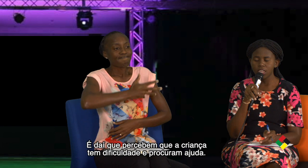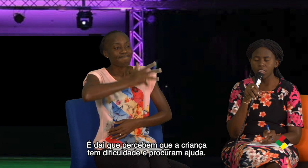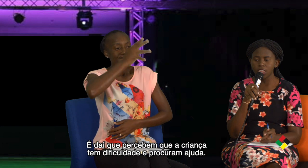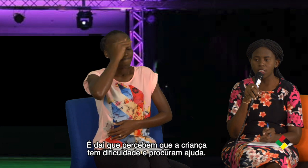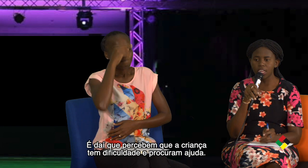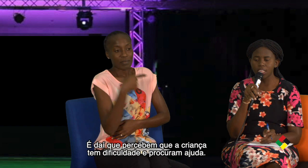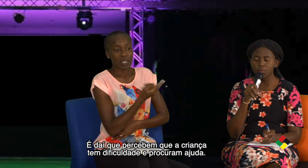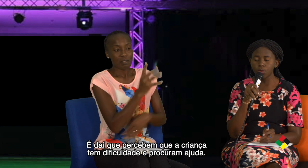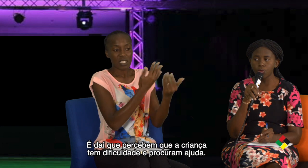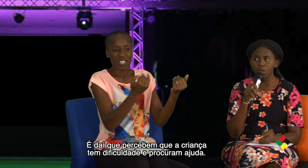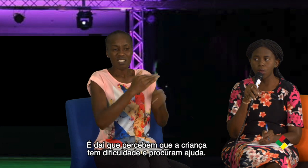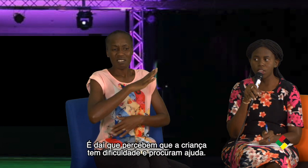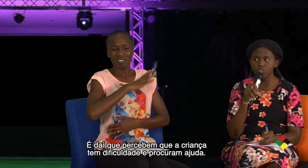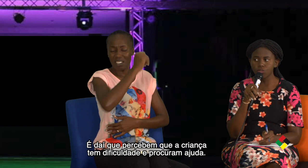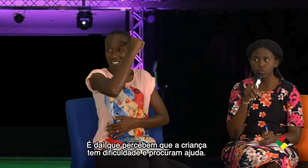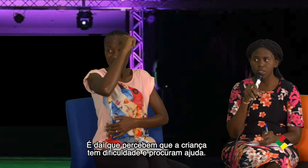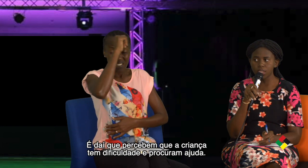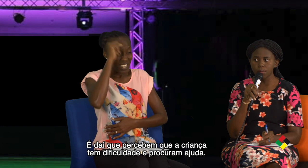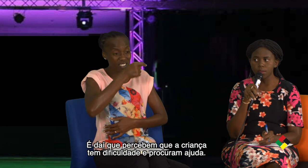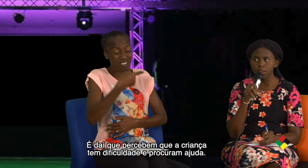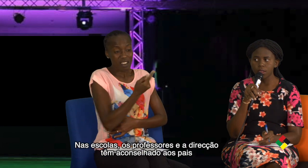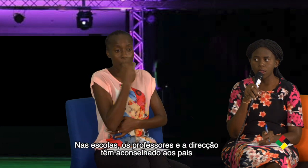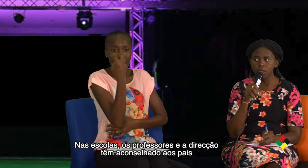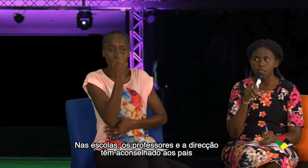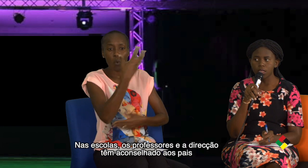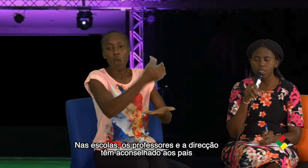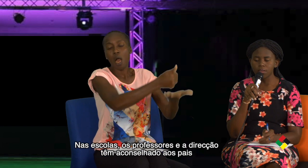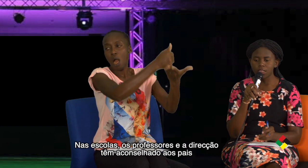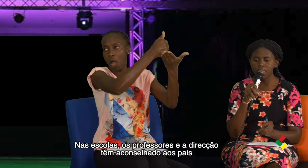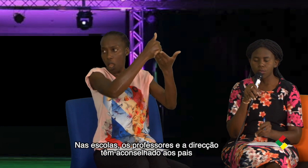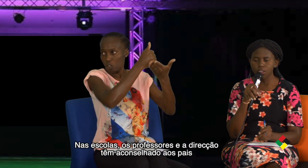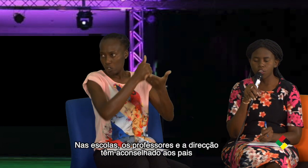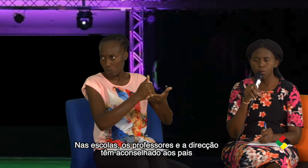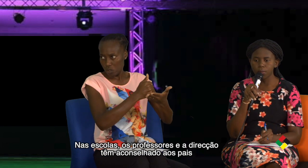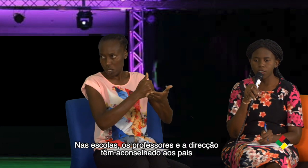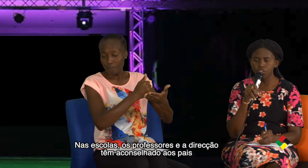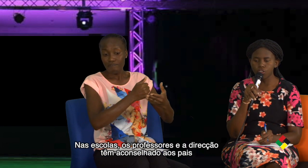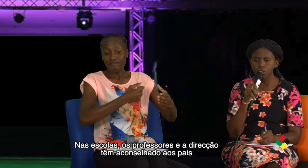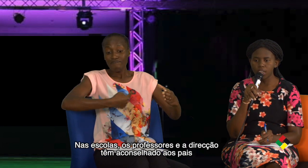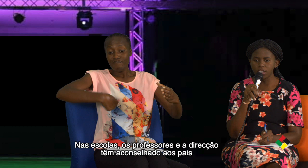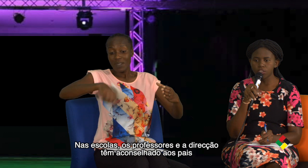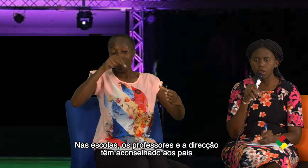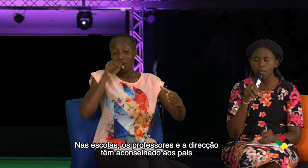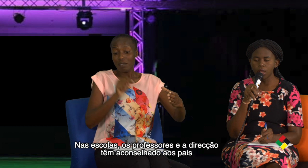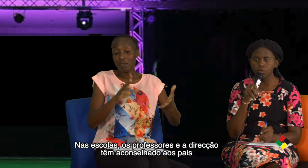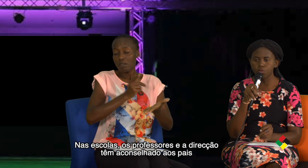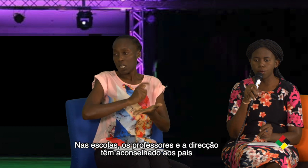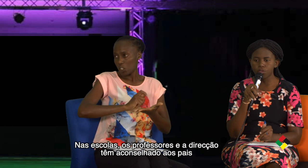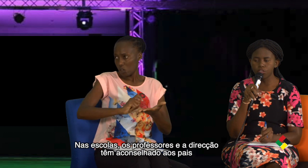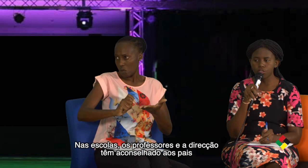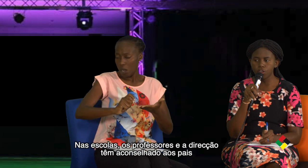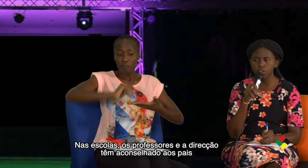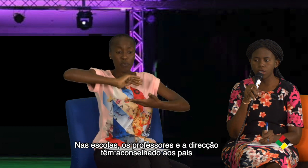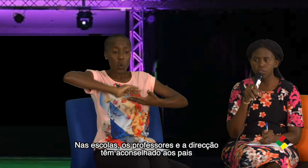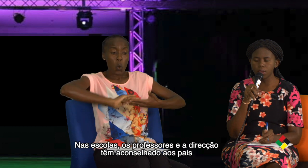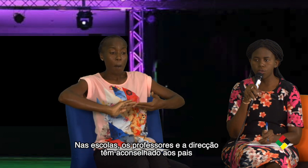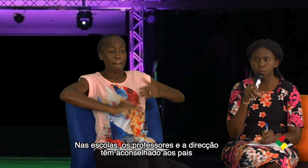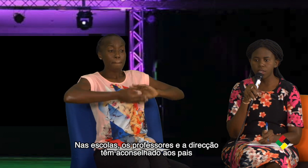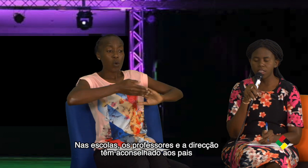e daí procuram ajuda. E dentro das próprias escolas, os professores, bem como a